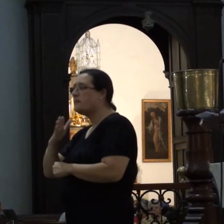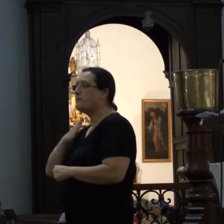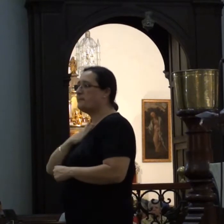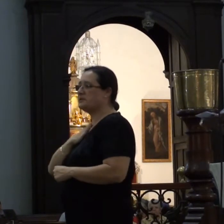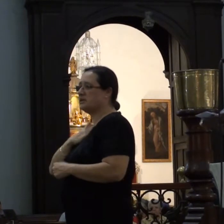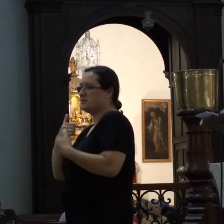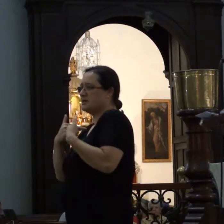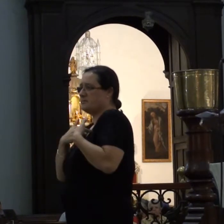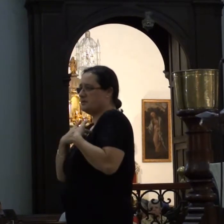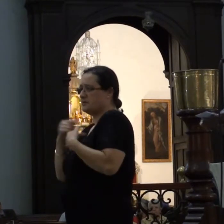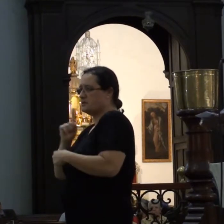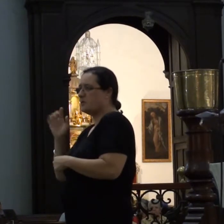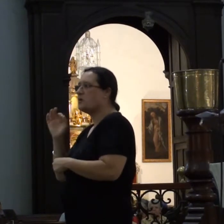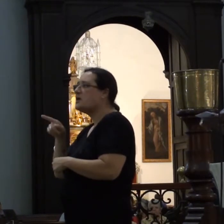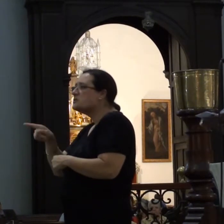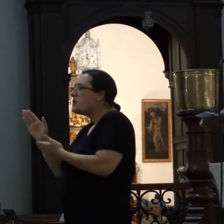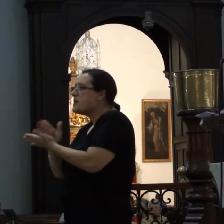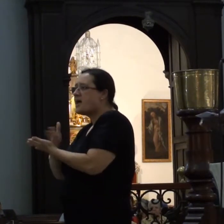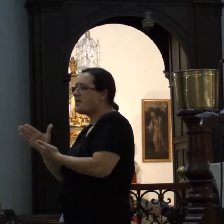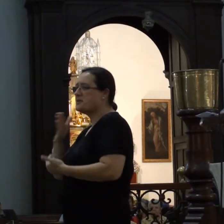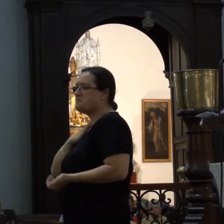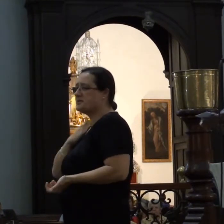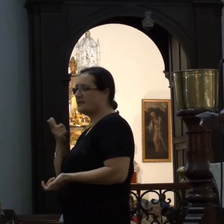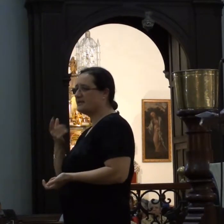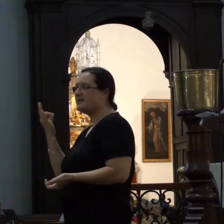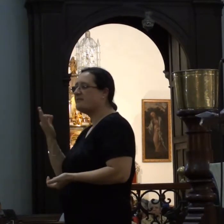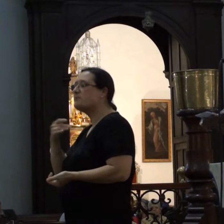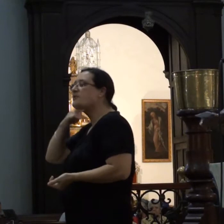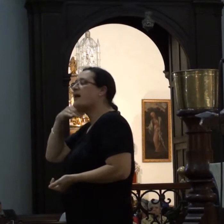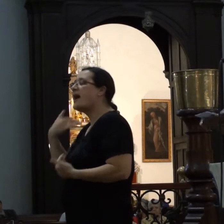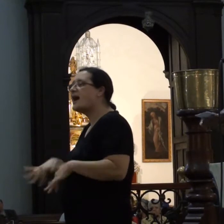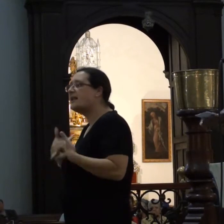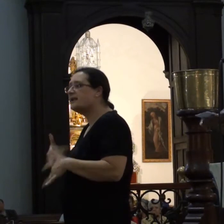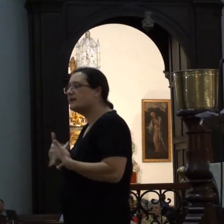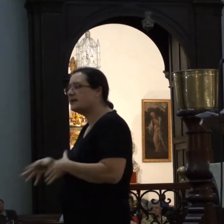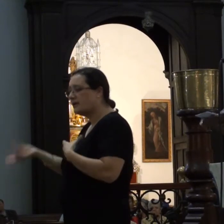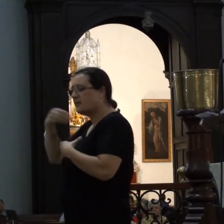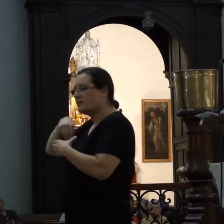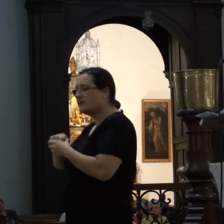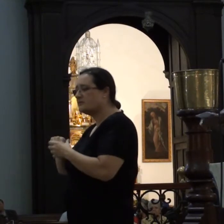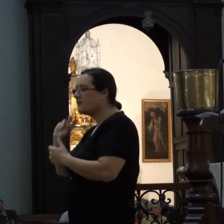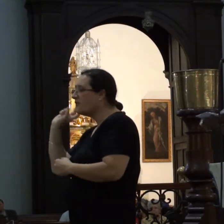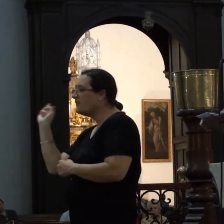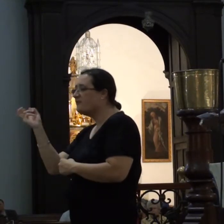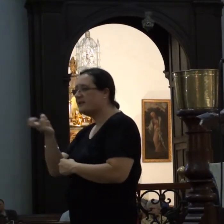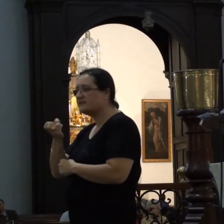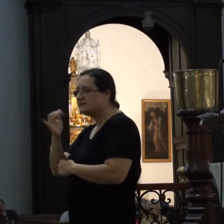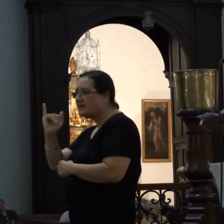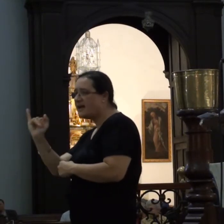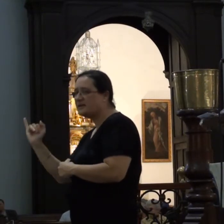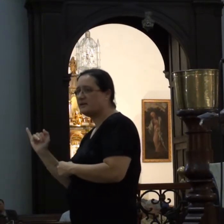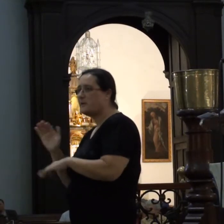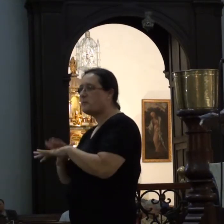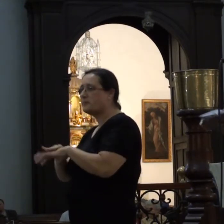nadie y hemos de alegrarnos de la diversidad y de la pluralidad de caminos por los que el señor